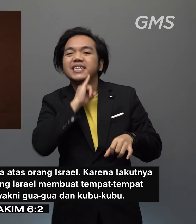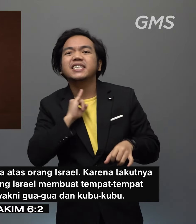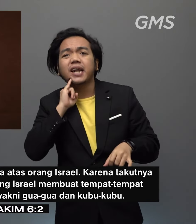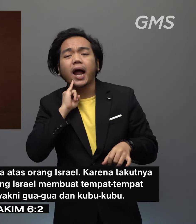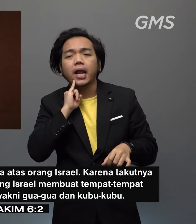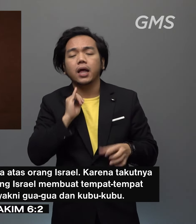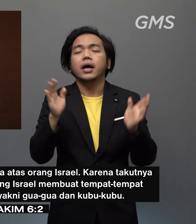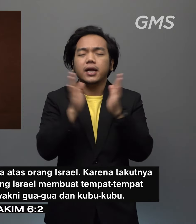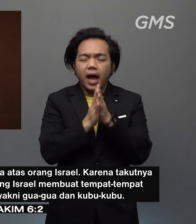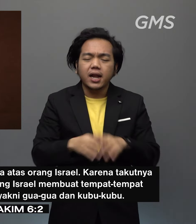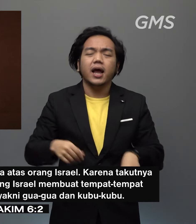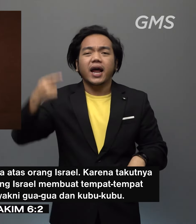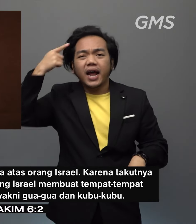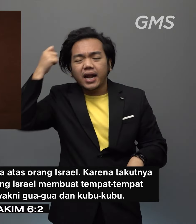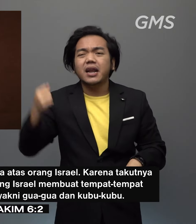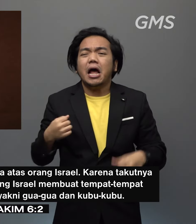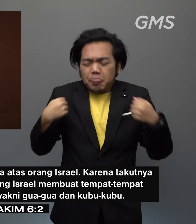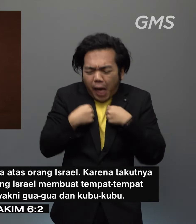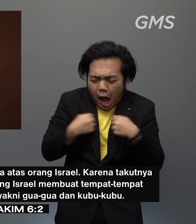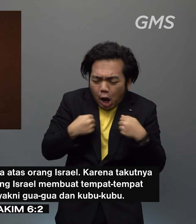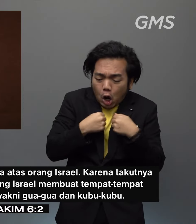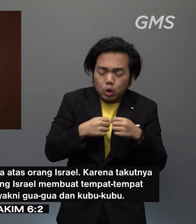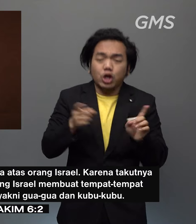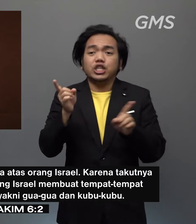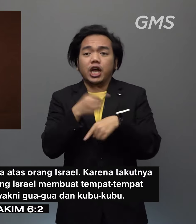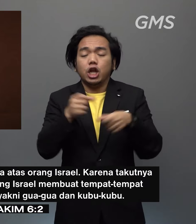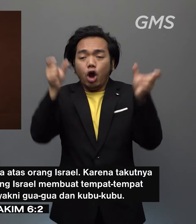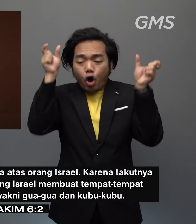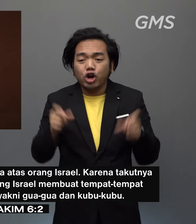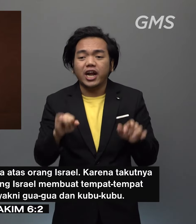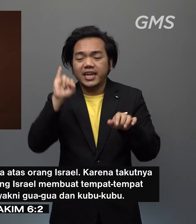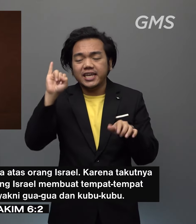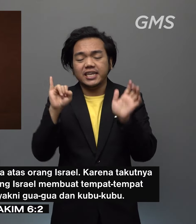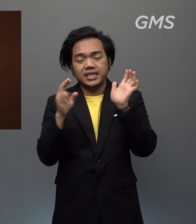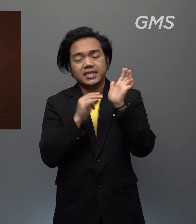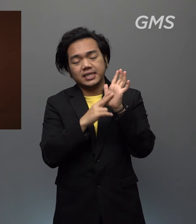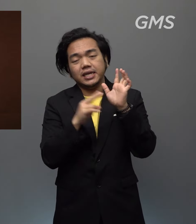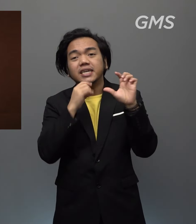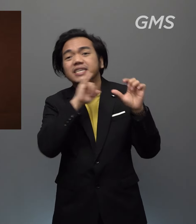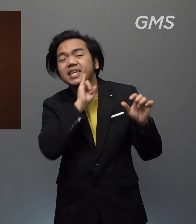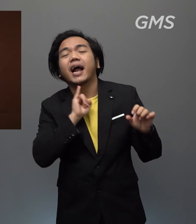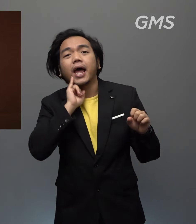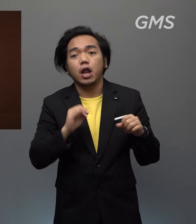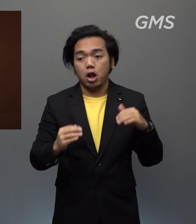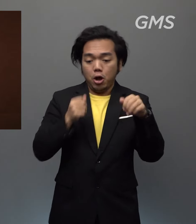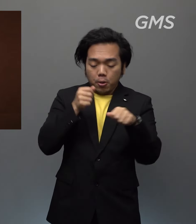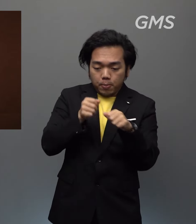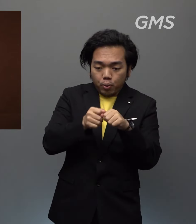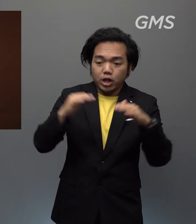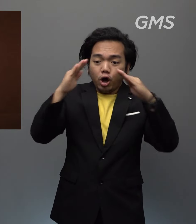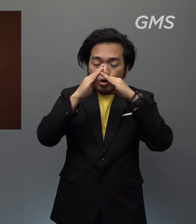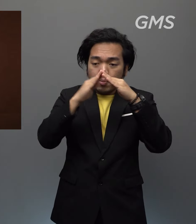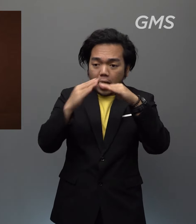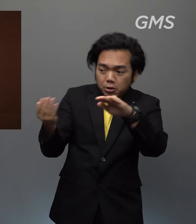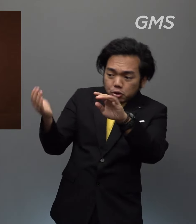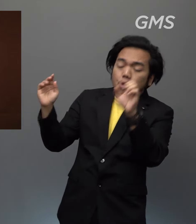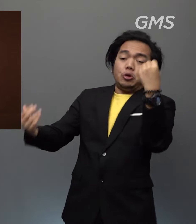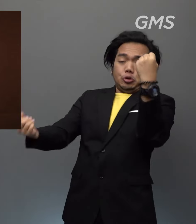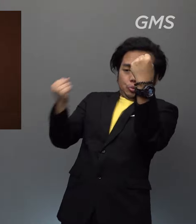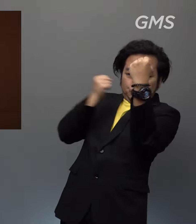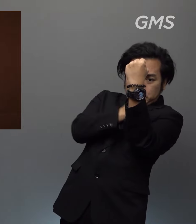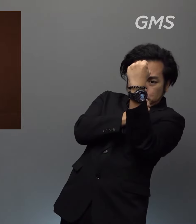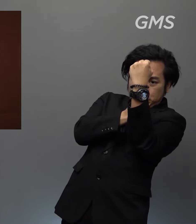tempat-tempat perlindungan di pegunungan dan gua-gua dan kubu-kubu. mereka sembunyi. Kenapa sembunyi?